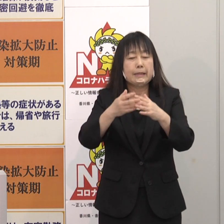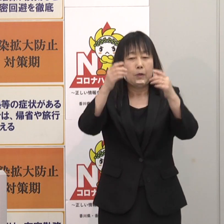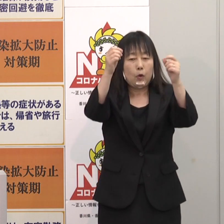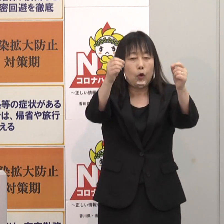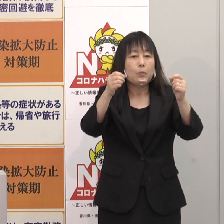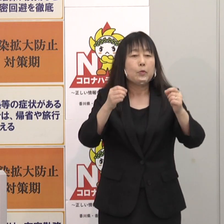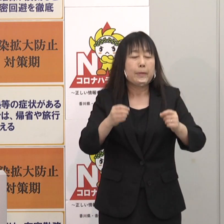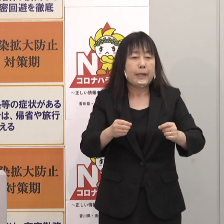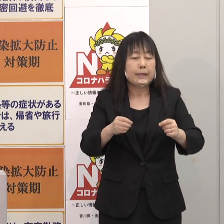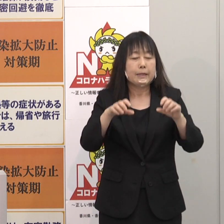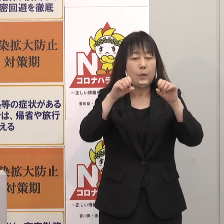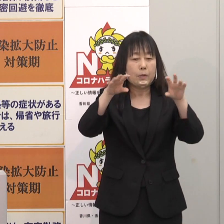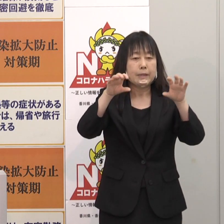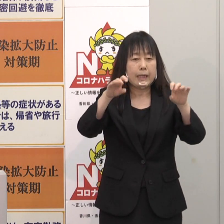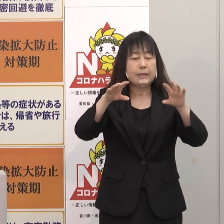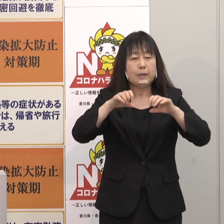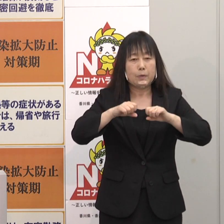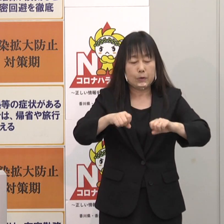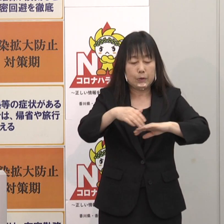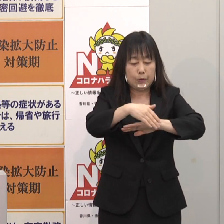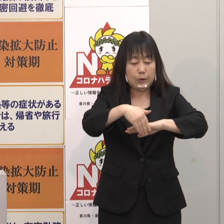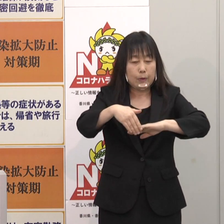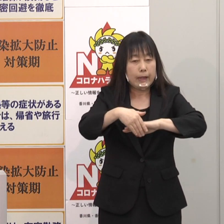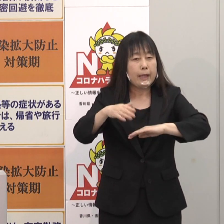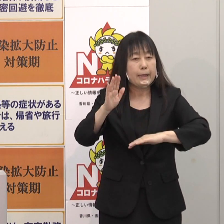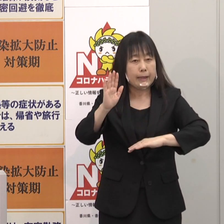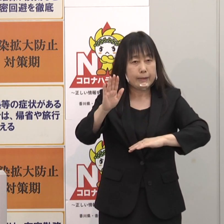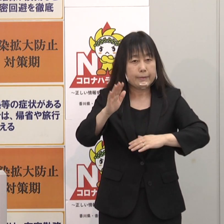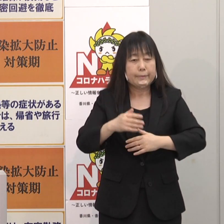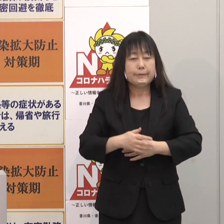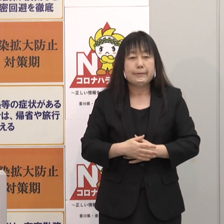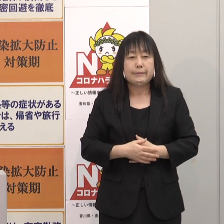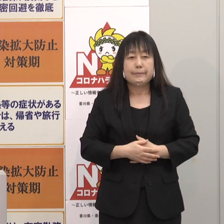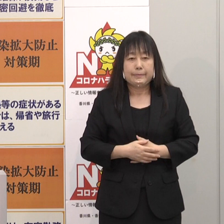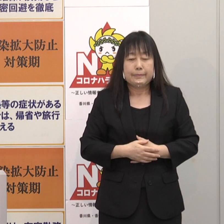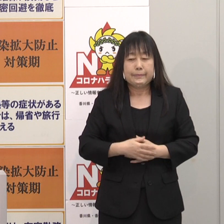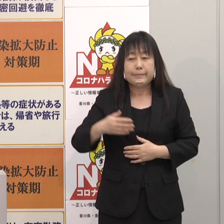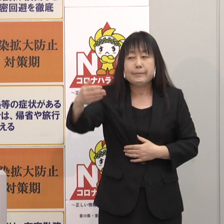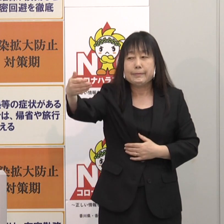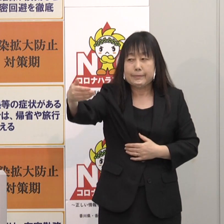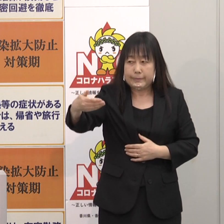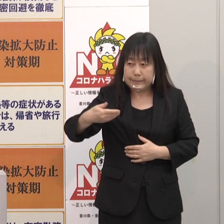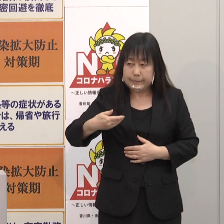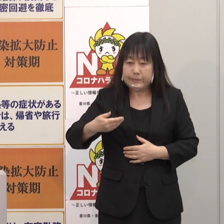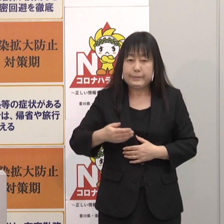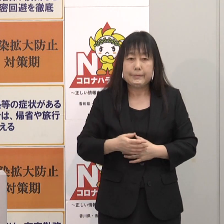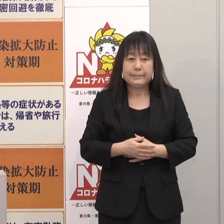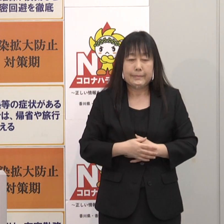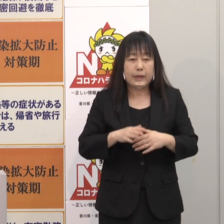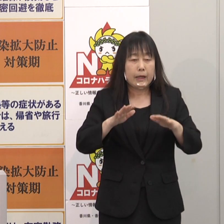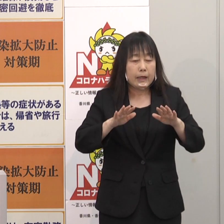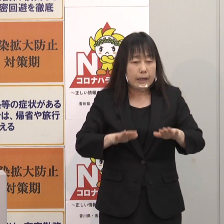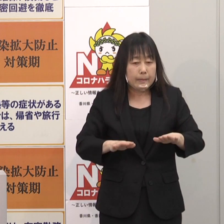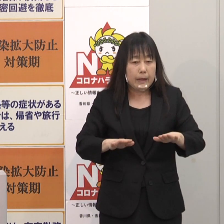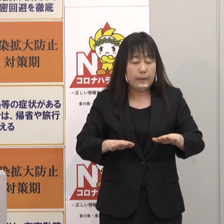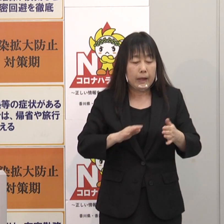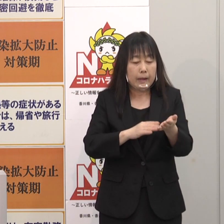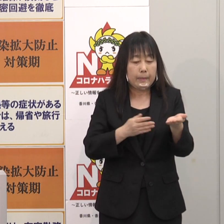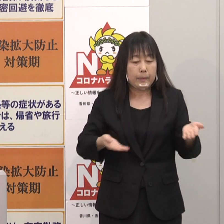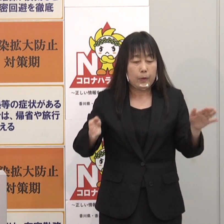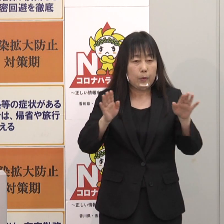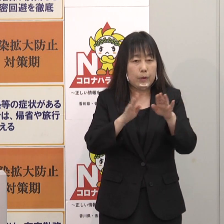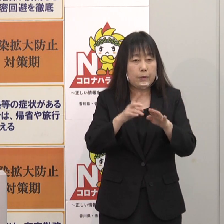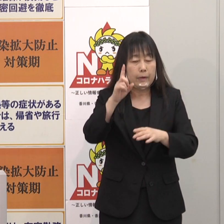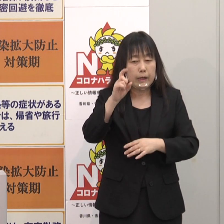。 分かりました。とりあえずはじゃあこの11箇所を、まあ、早速県のホームページの方で、周知される